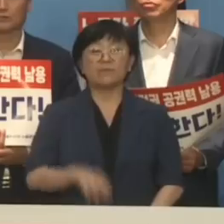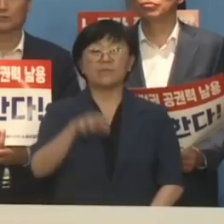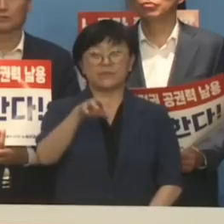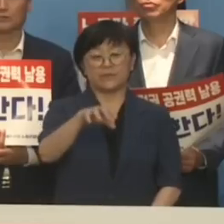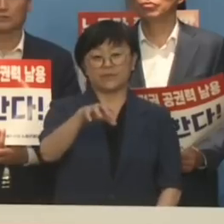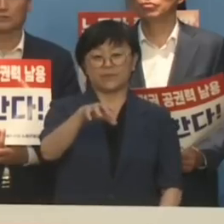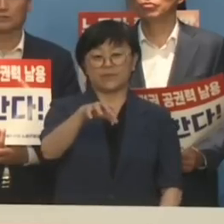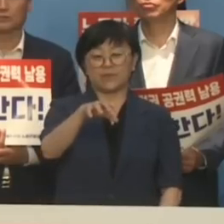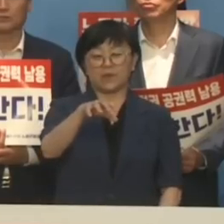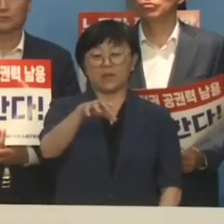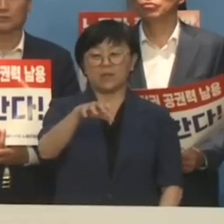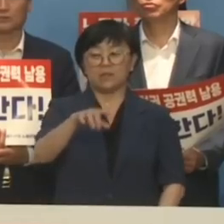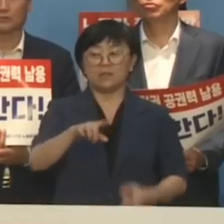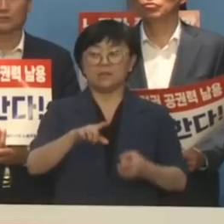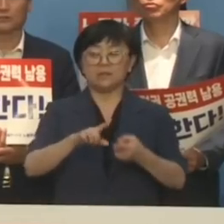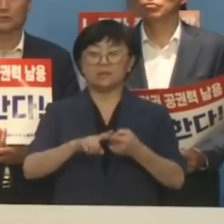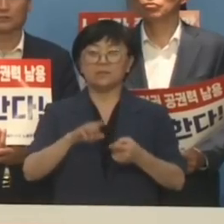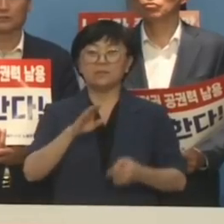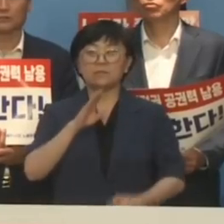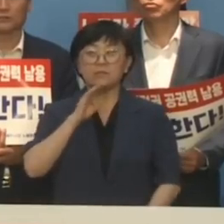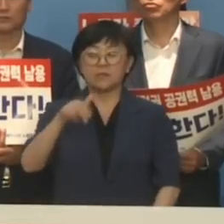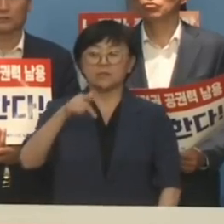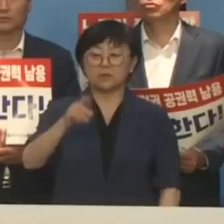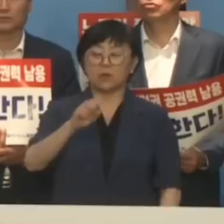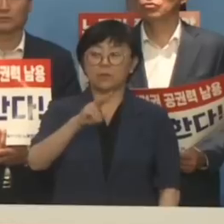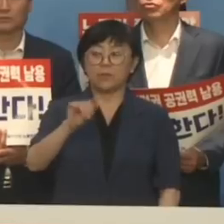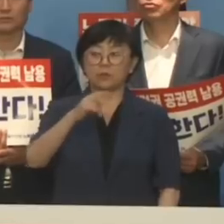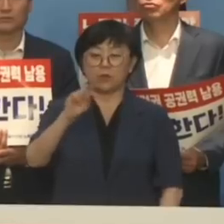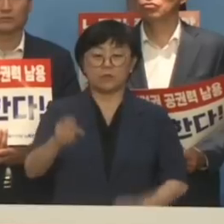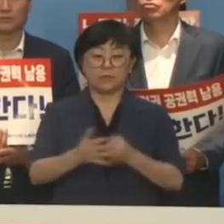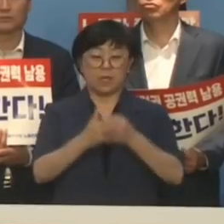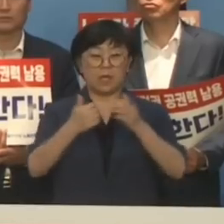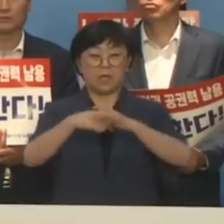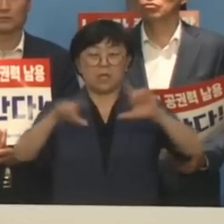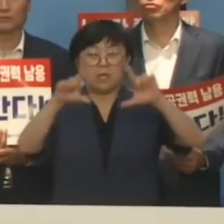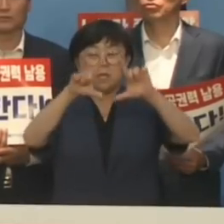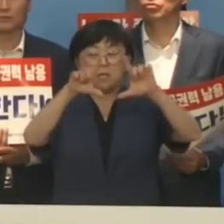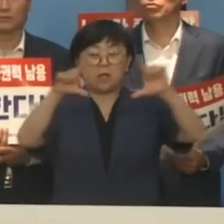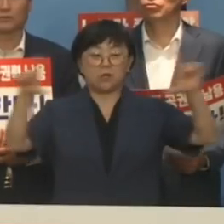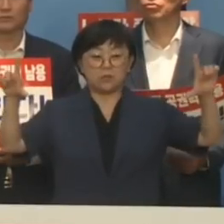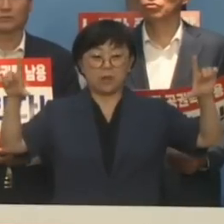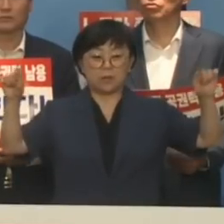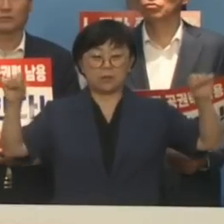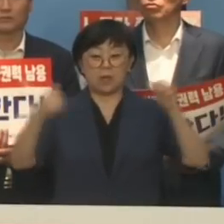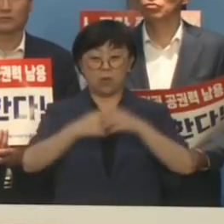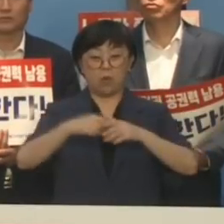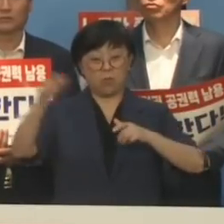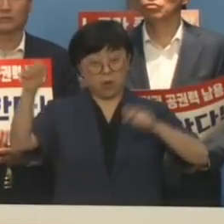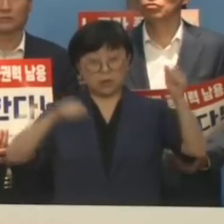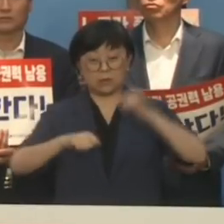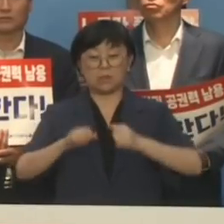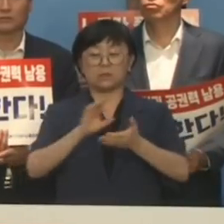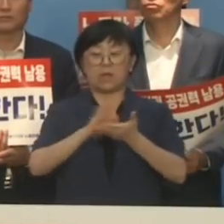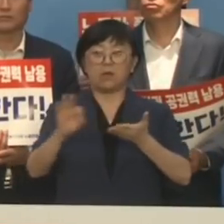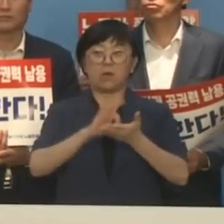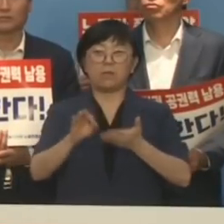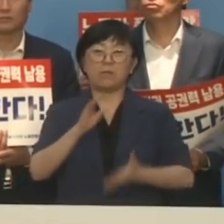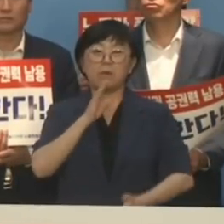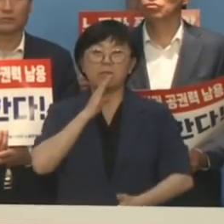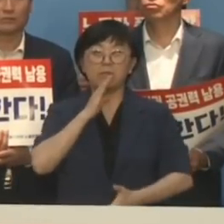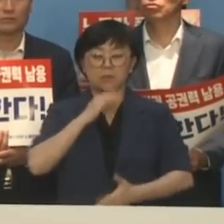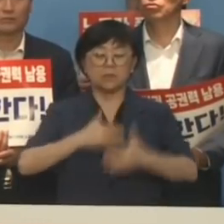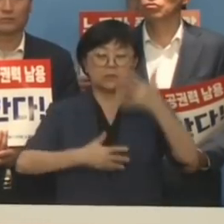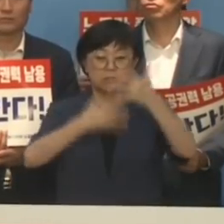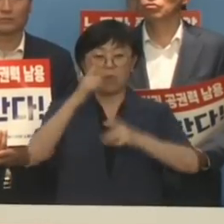현장에 정글도가 있었던 것은 맞습니다. 그것은 현수막을 떼고 청테이프를 떼고 하는 데 사용했고 그